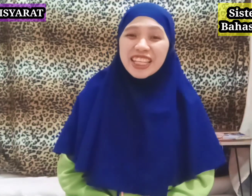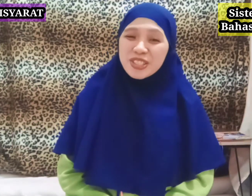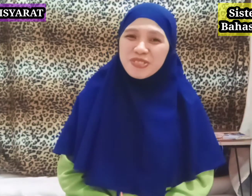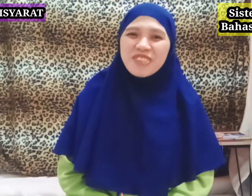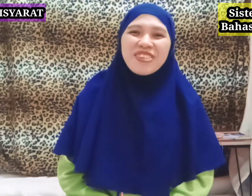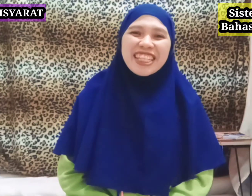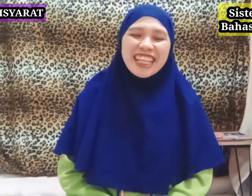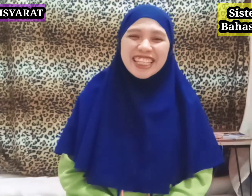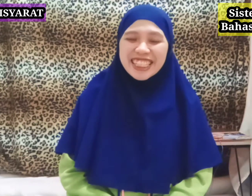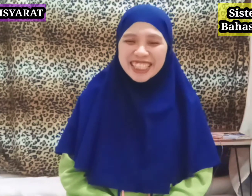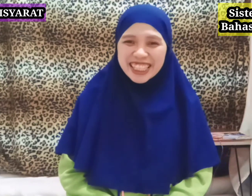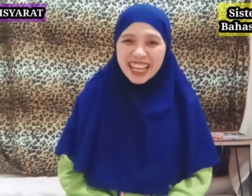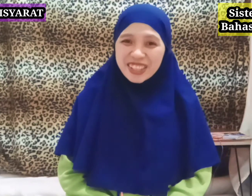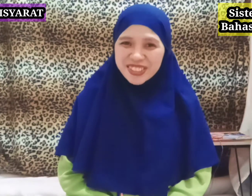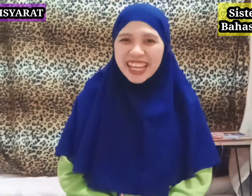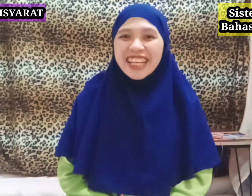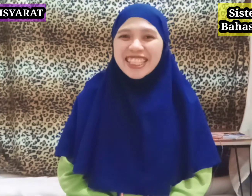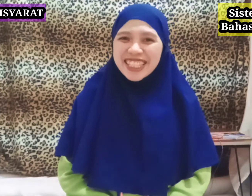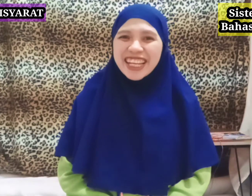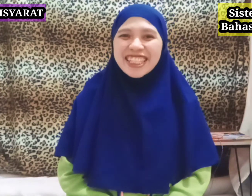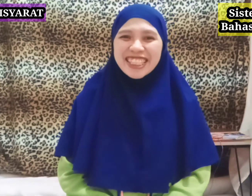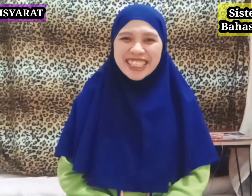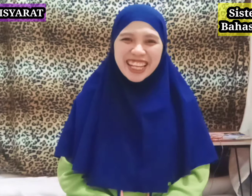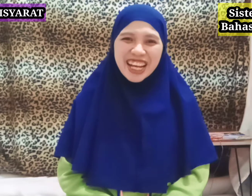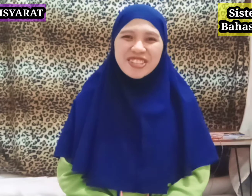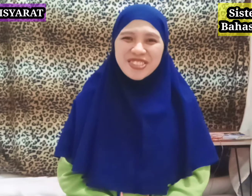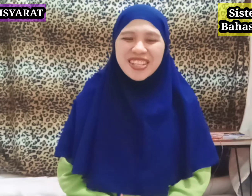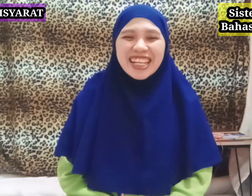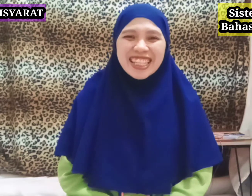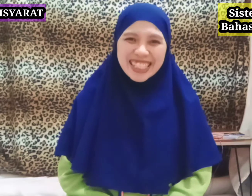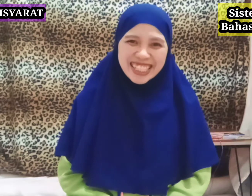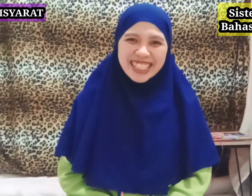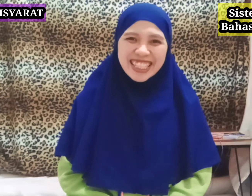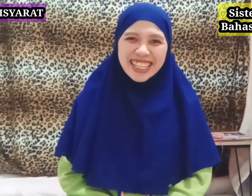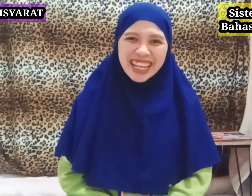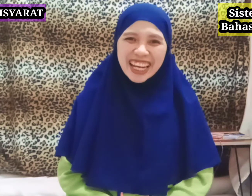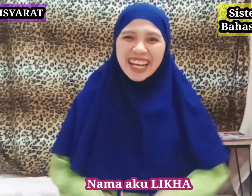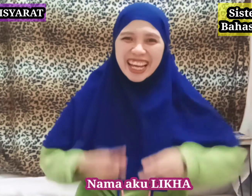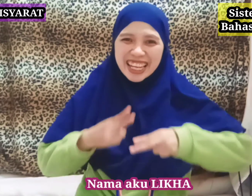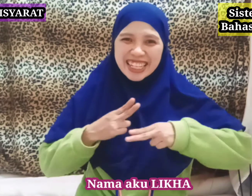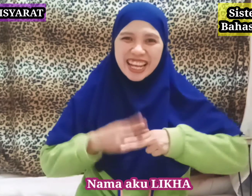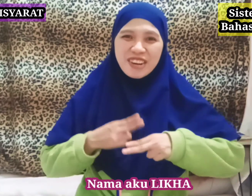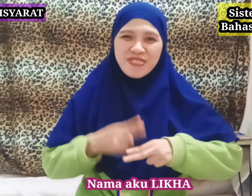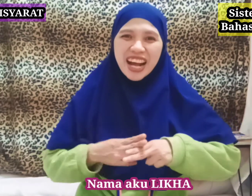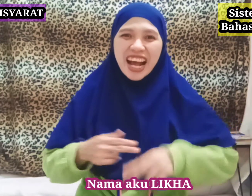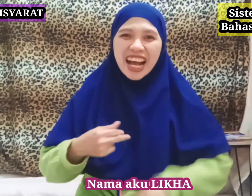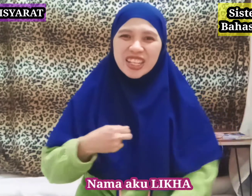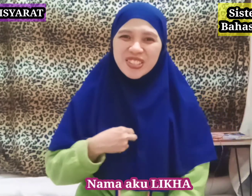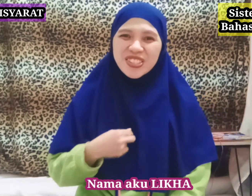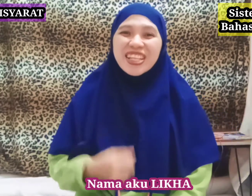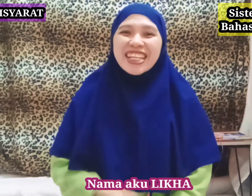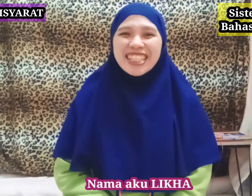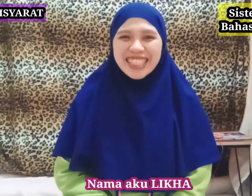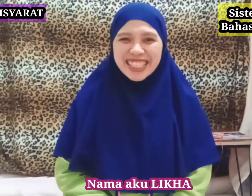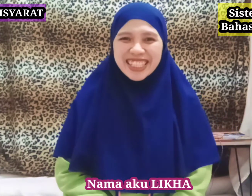Assalamualaikum, kembali lagi di channel aku ya. Iya, di channel aku Liha. Nama aku